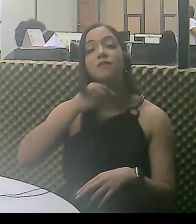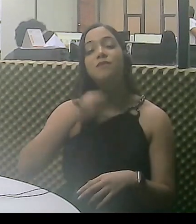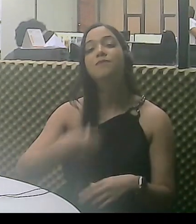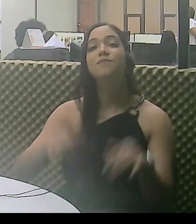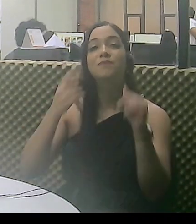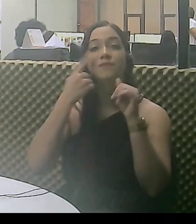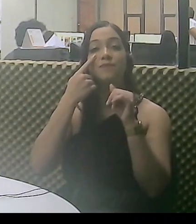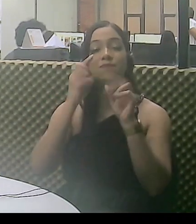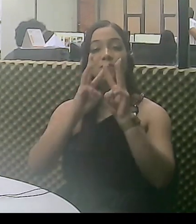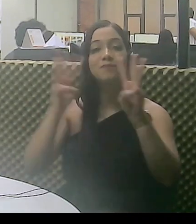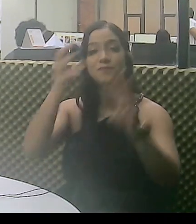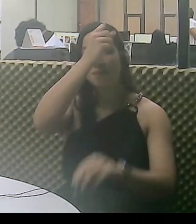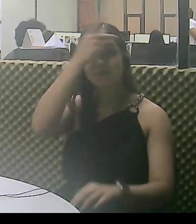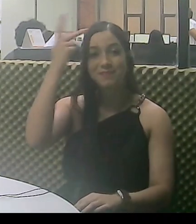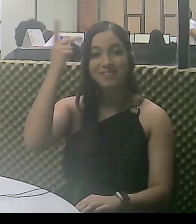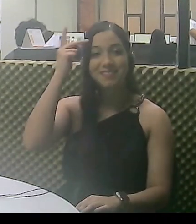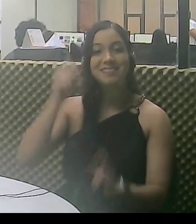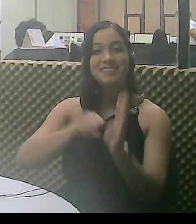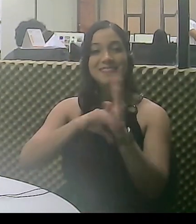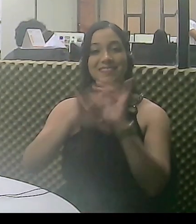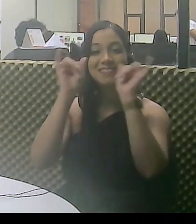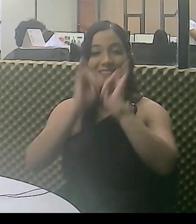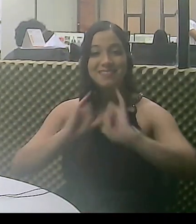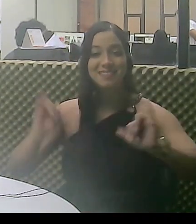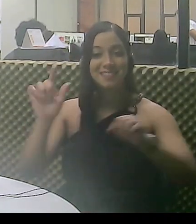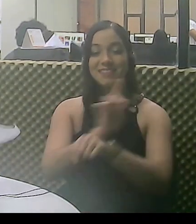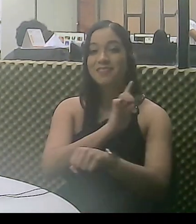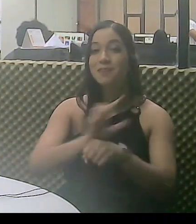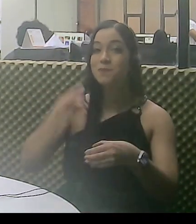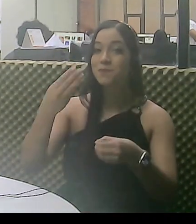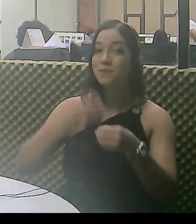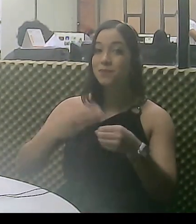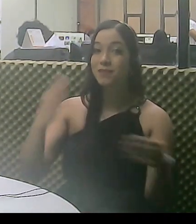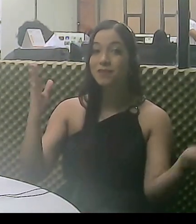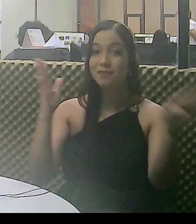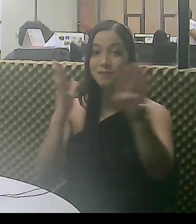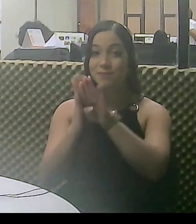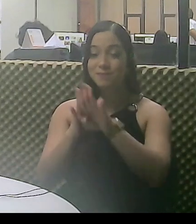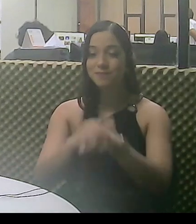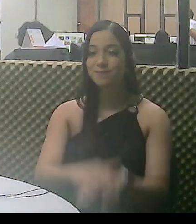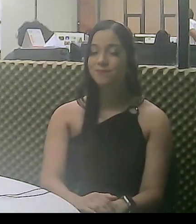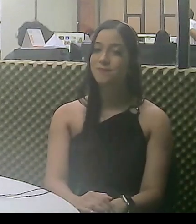da Prefeitura mais benefícios que foram anunciados pela gestão municipal até o momento.